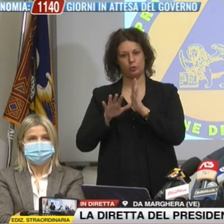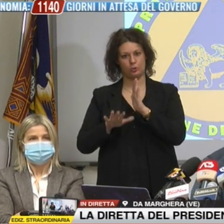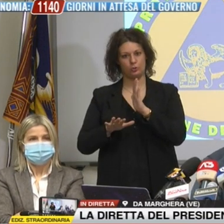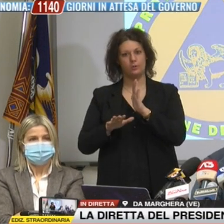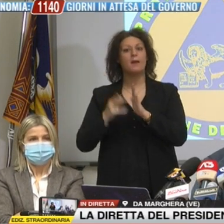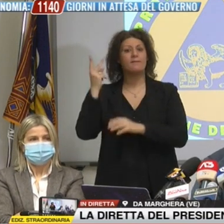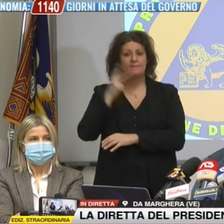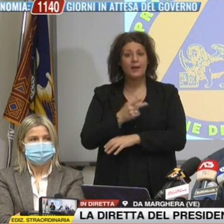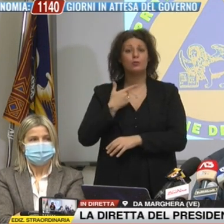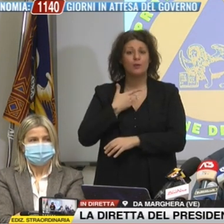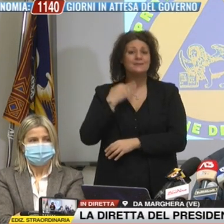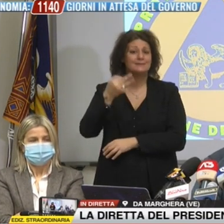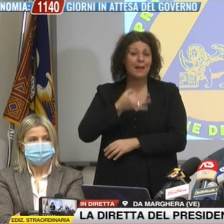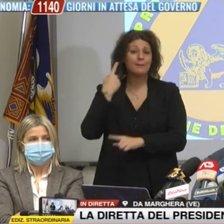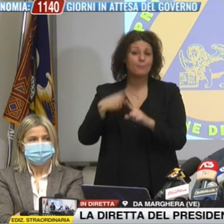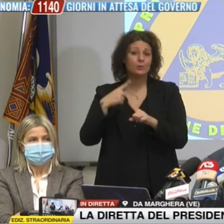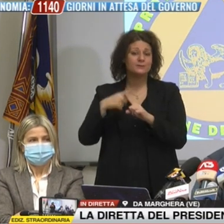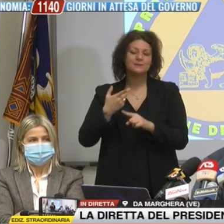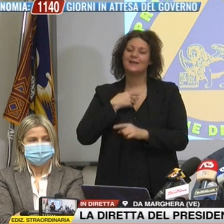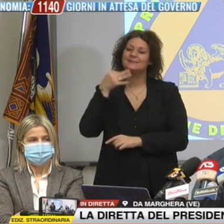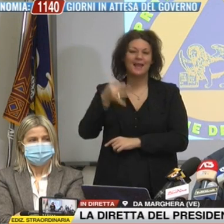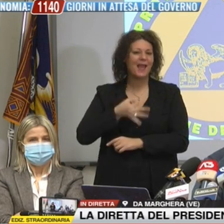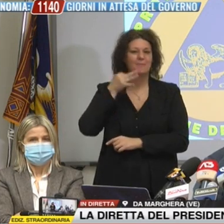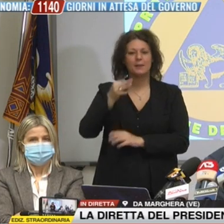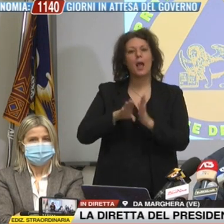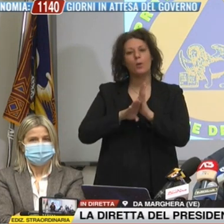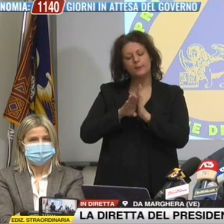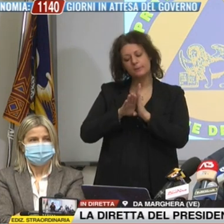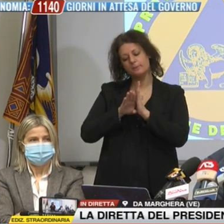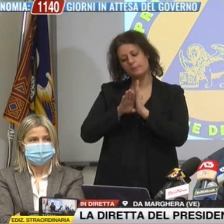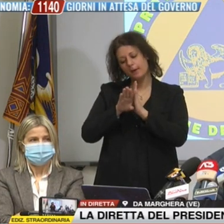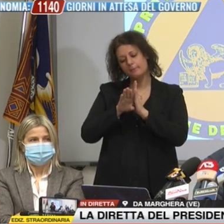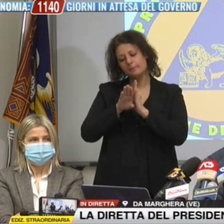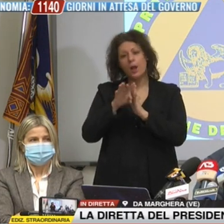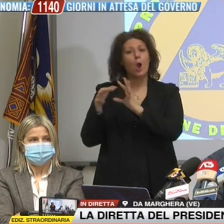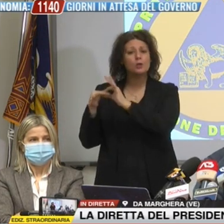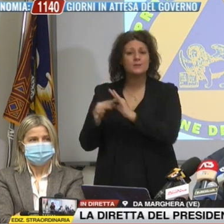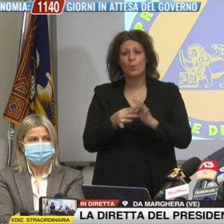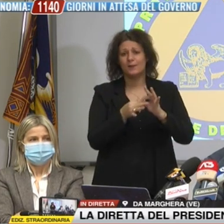ma sono sempre in più, certo. Aumentano e di conseguenza vanno anche in ospedale.